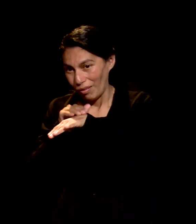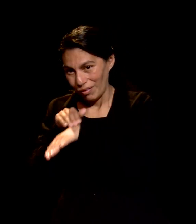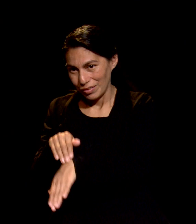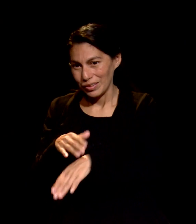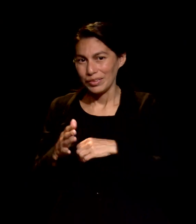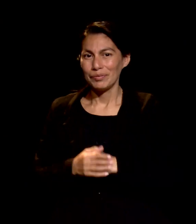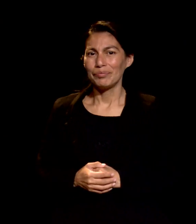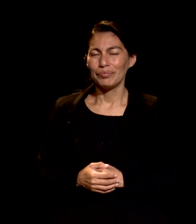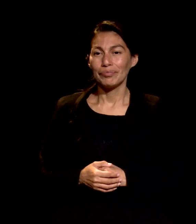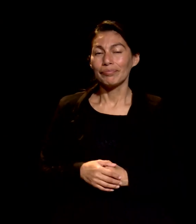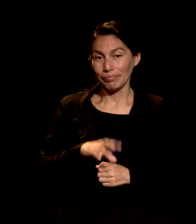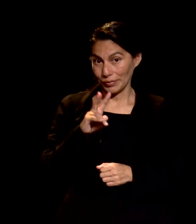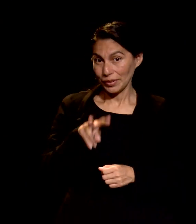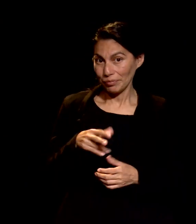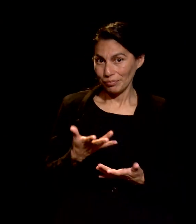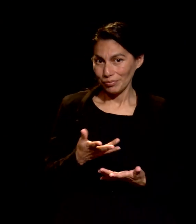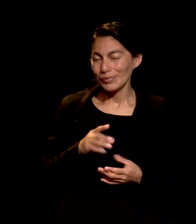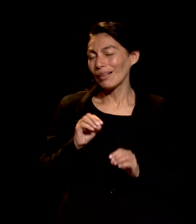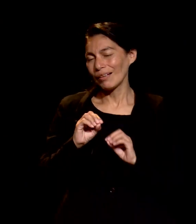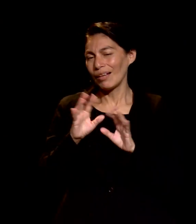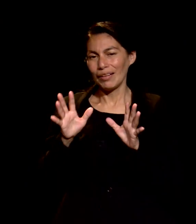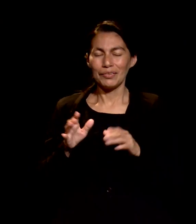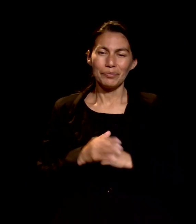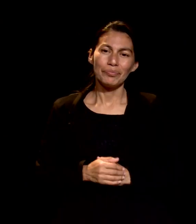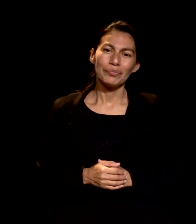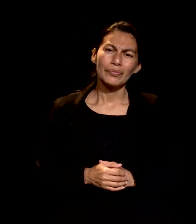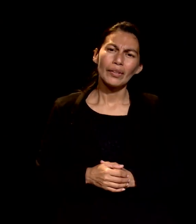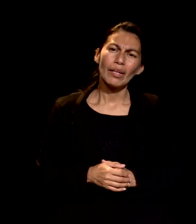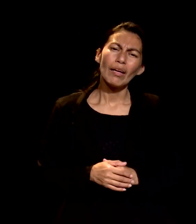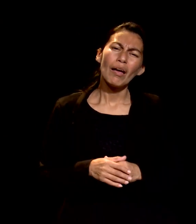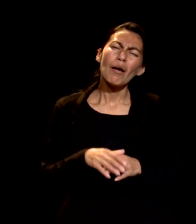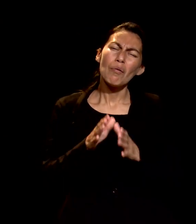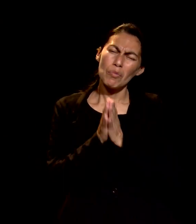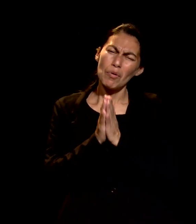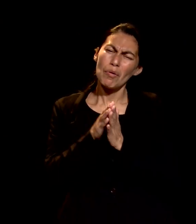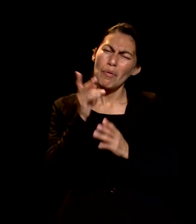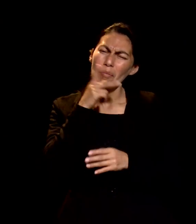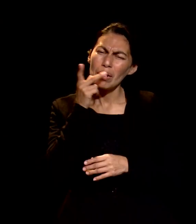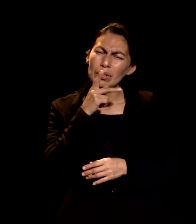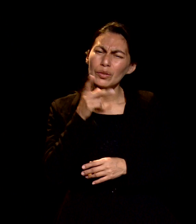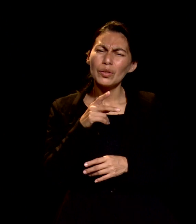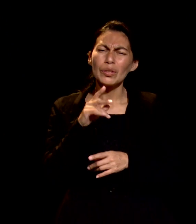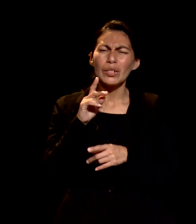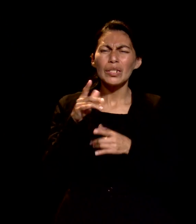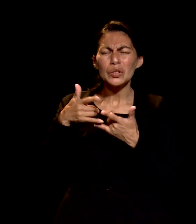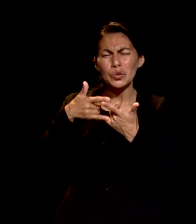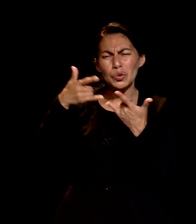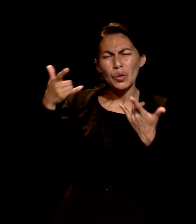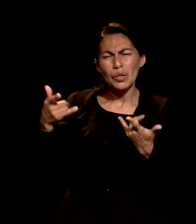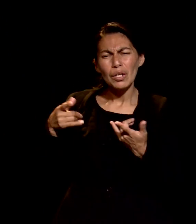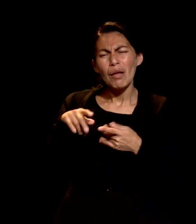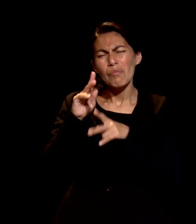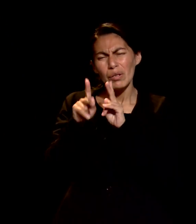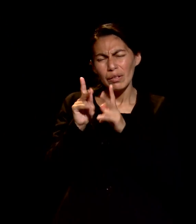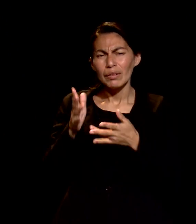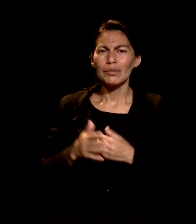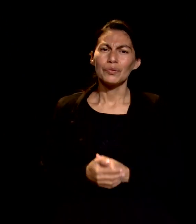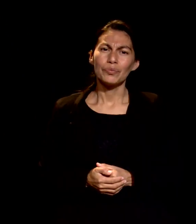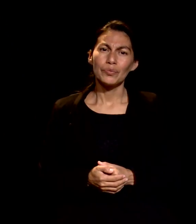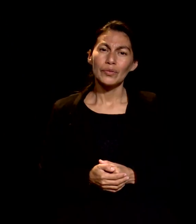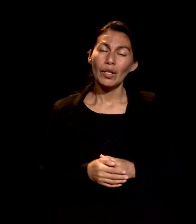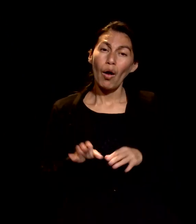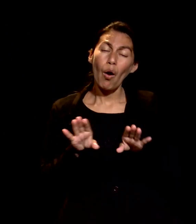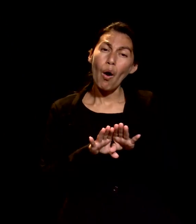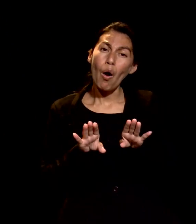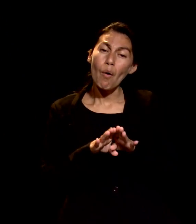de la dirección divina, ¿no es cierto? Así es. Cuéntenos alguna historia, Pastor. Cuéntenos alguna historia. ¿Cómo llegó usted